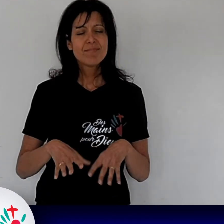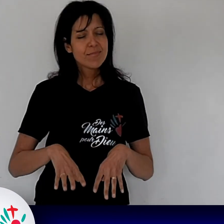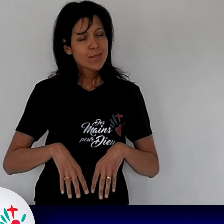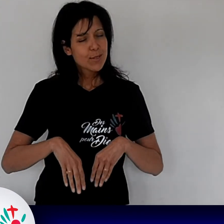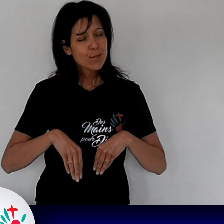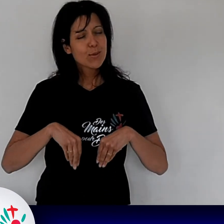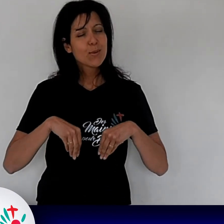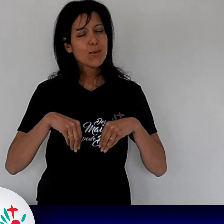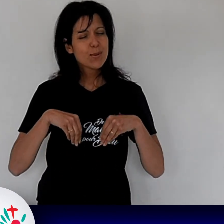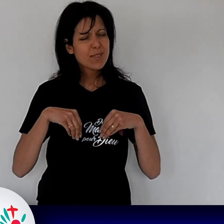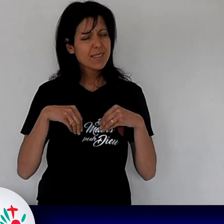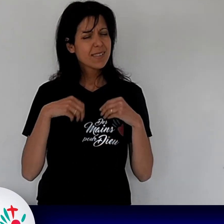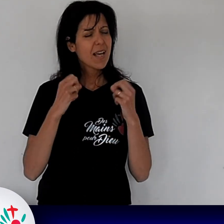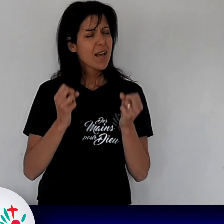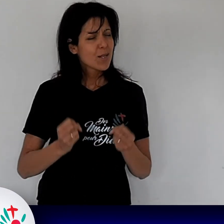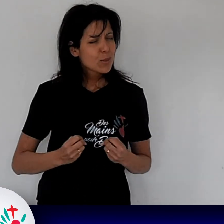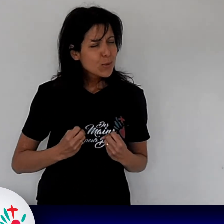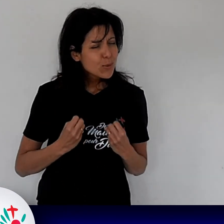lendemains sont